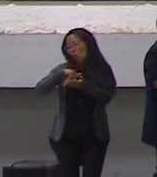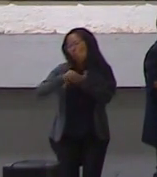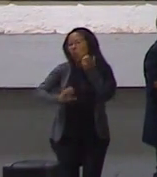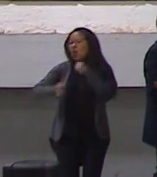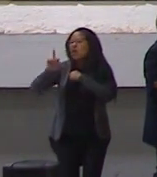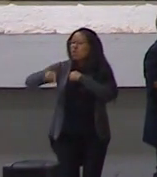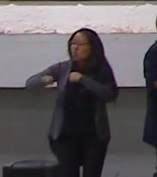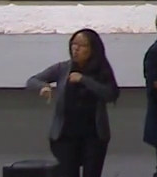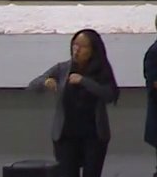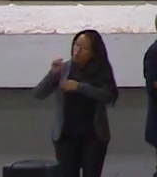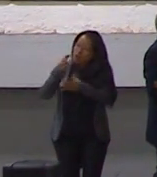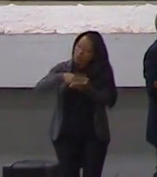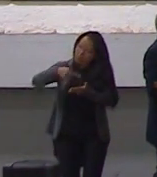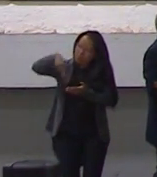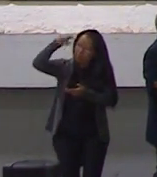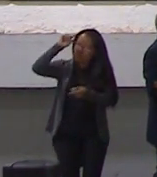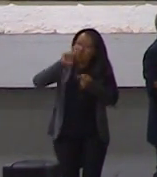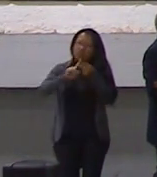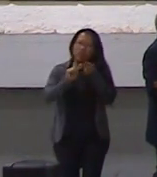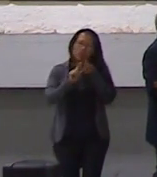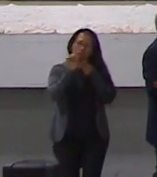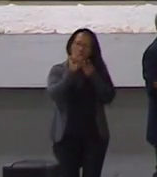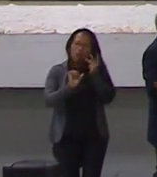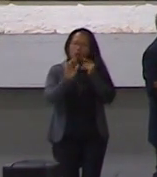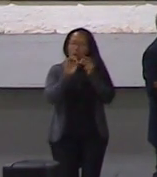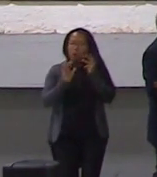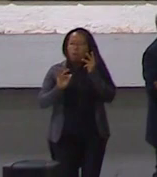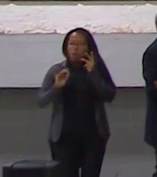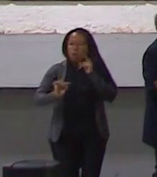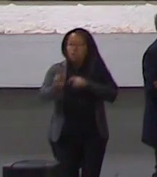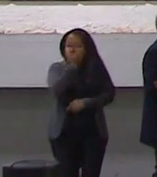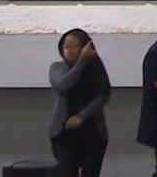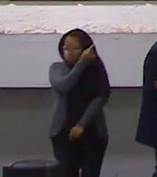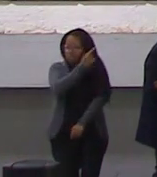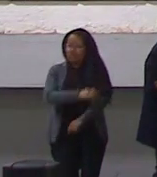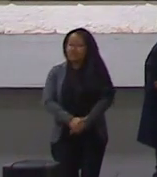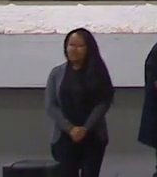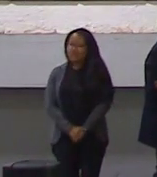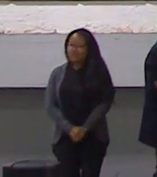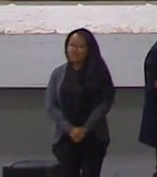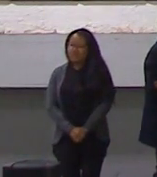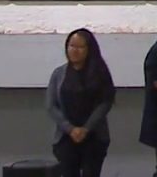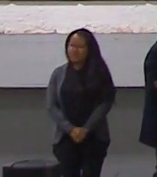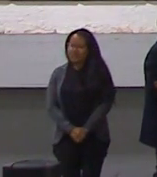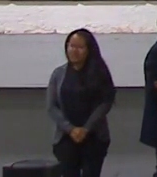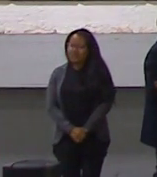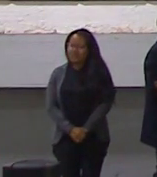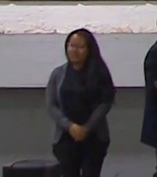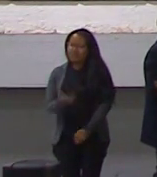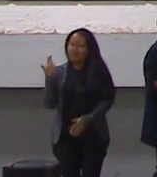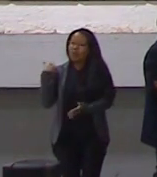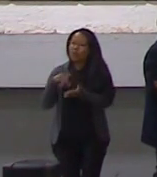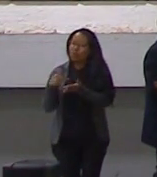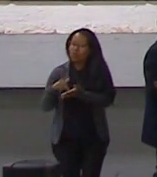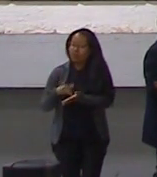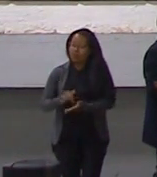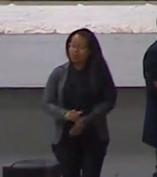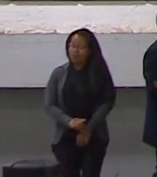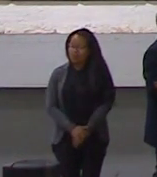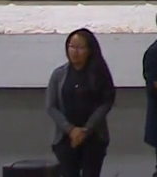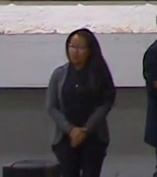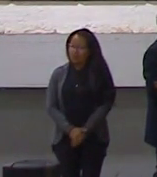gimnástica óscar díaz luis agostitlán gladys rsi burgués cooper bull debuts el profesor